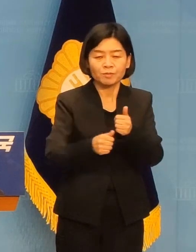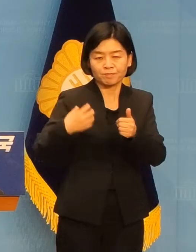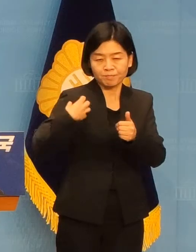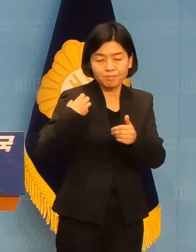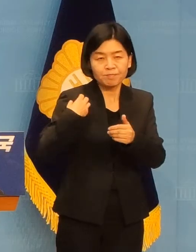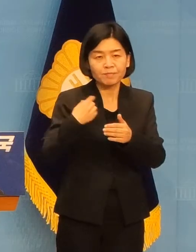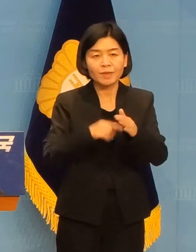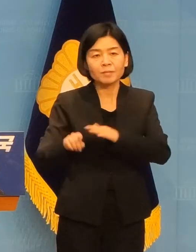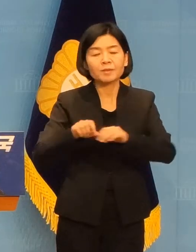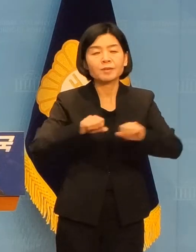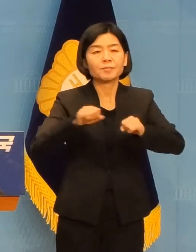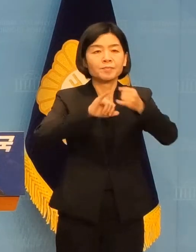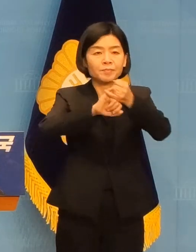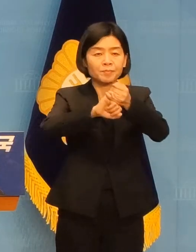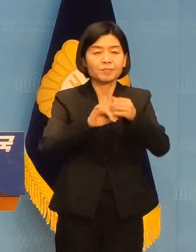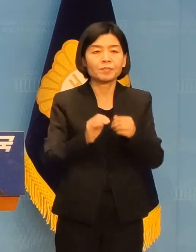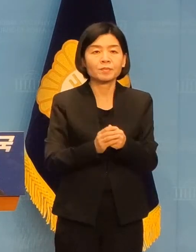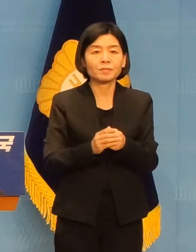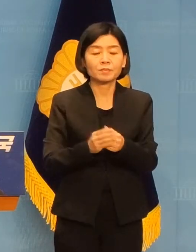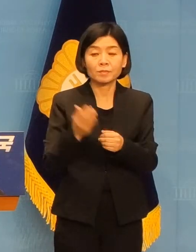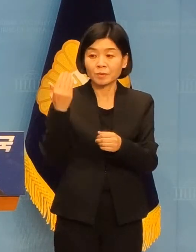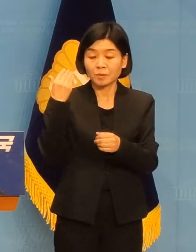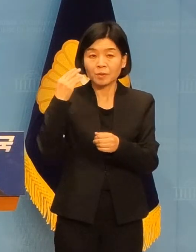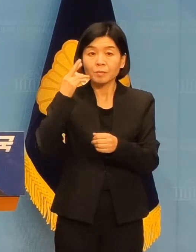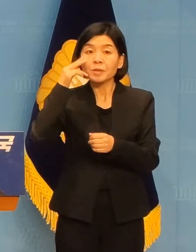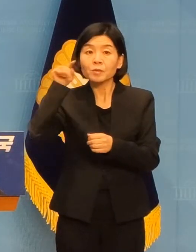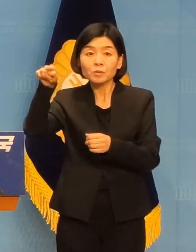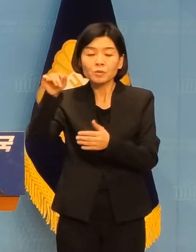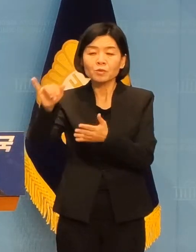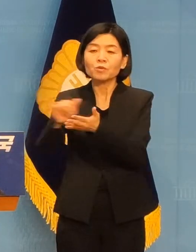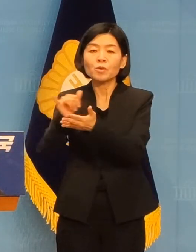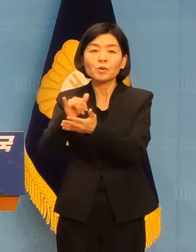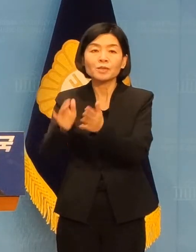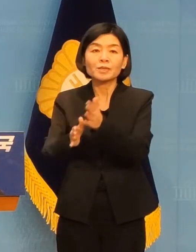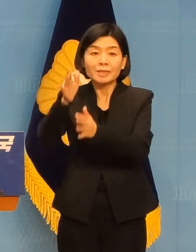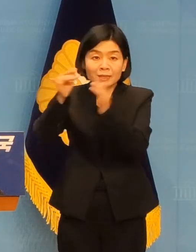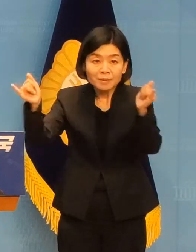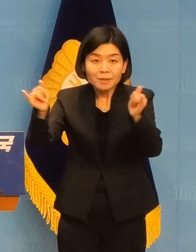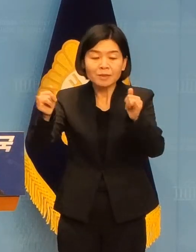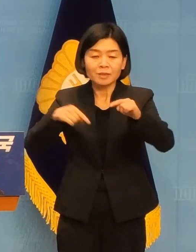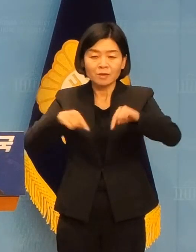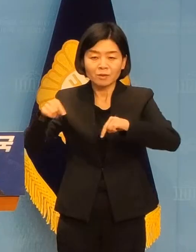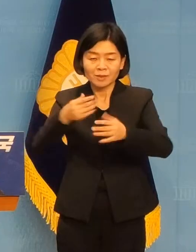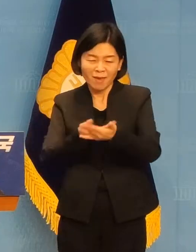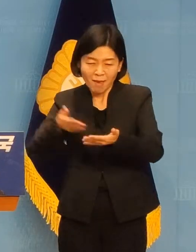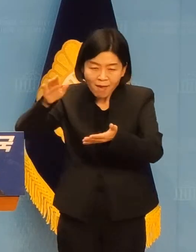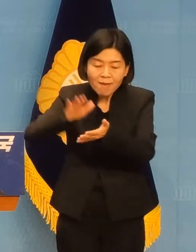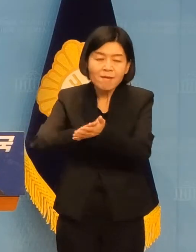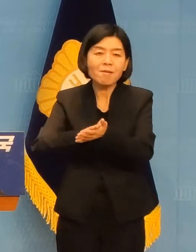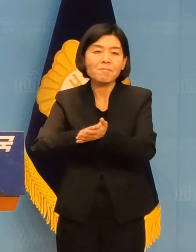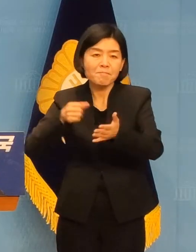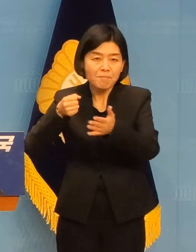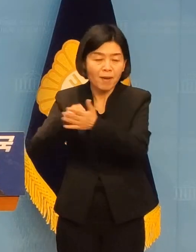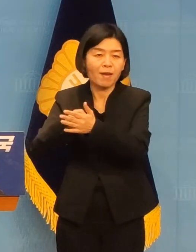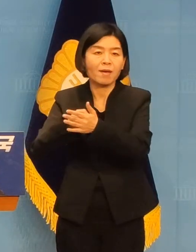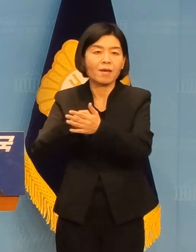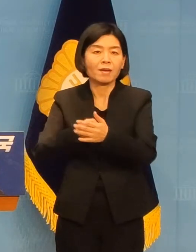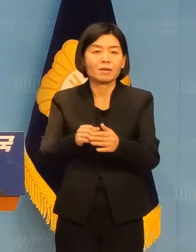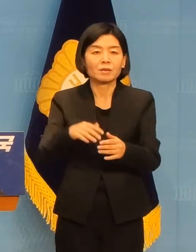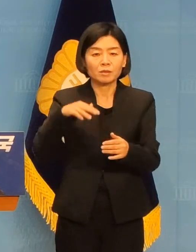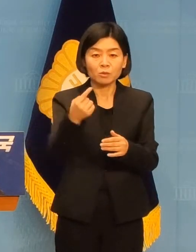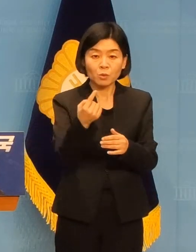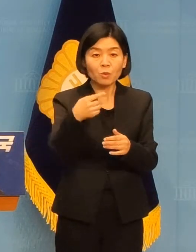최근 미국 뉴욕 시민은 강력한 정치 개혁에 나섰습니다. 1%의 지지율로 출발한